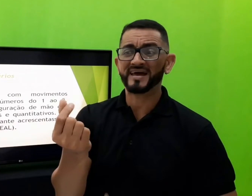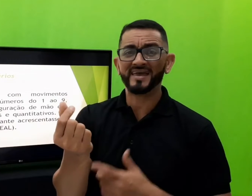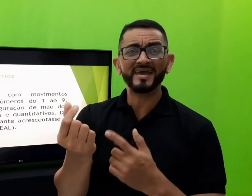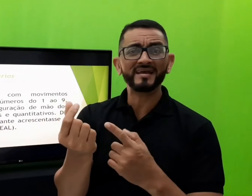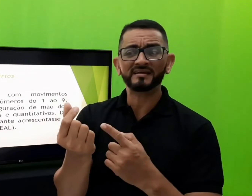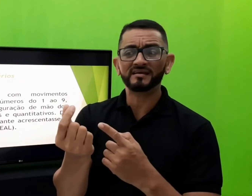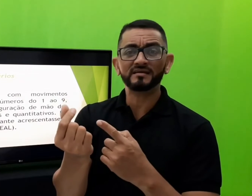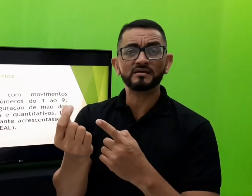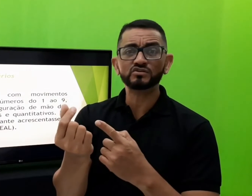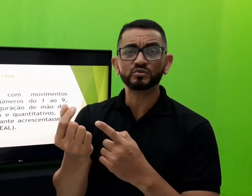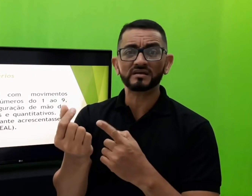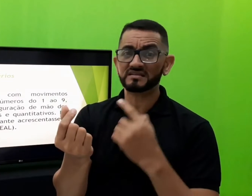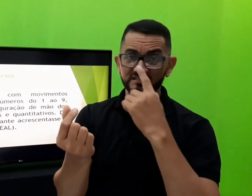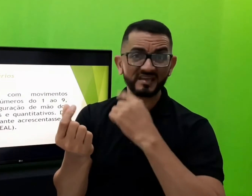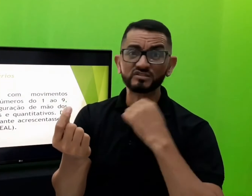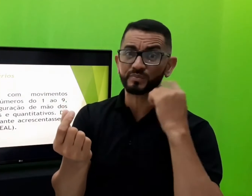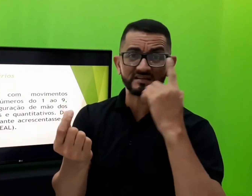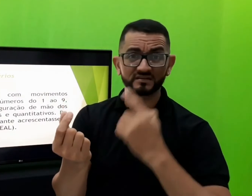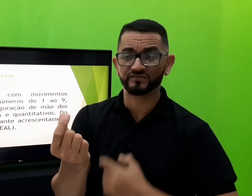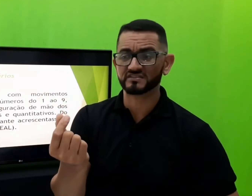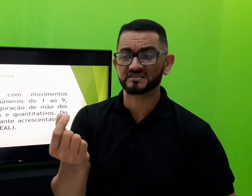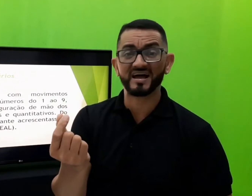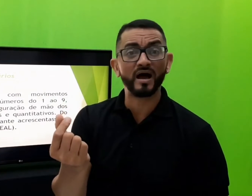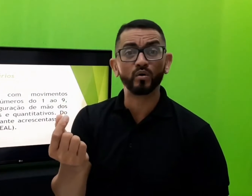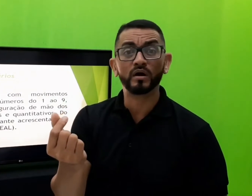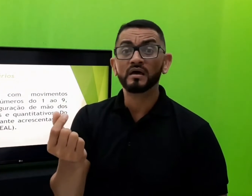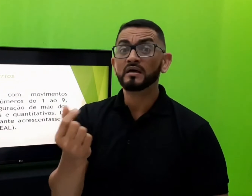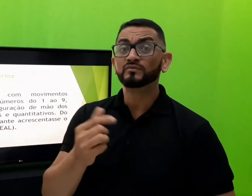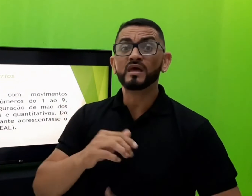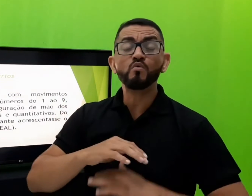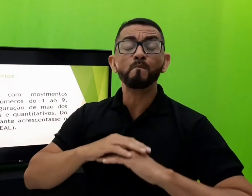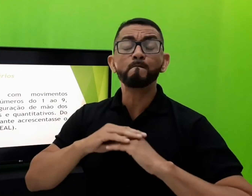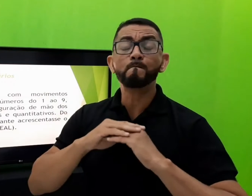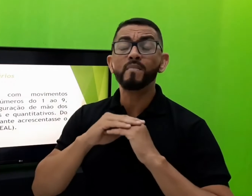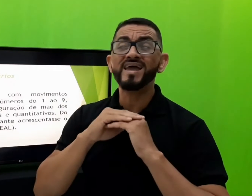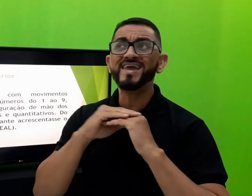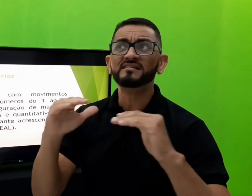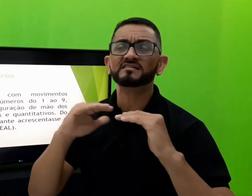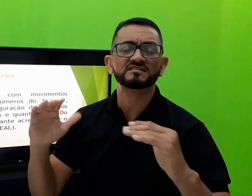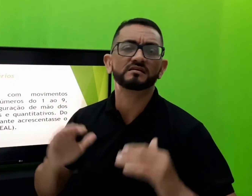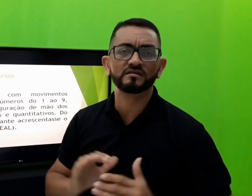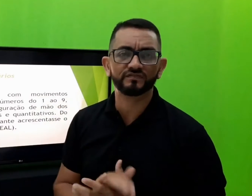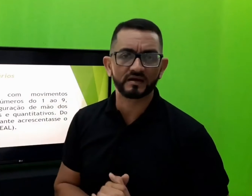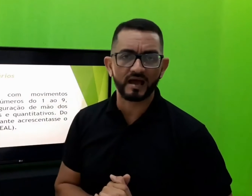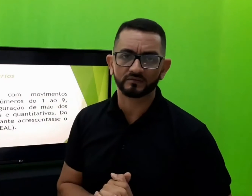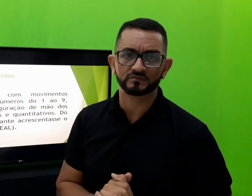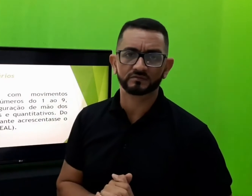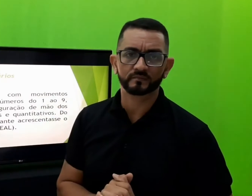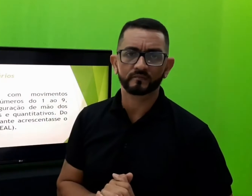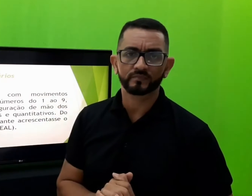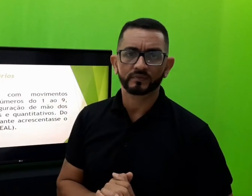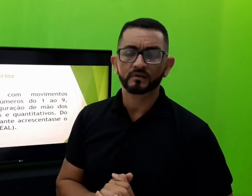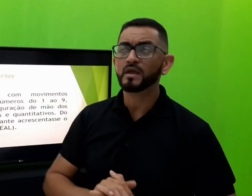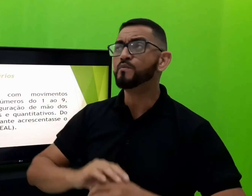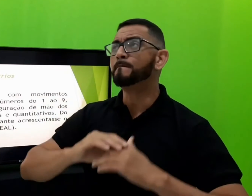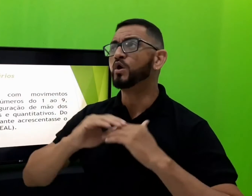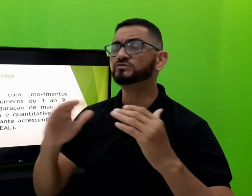para ele, isso aqui sem expressão facial tem um N significados. Tem um monte